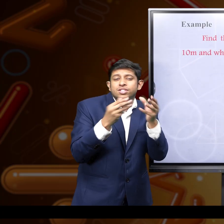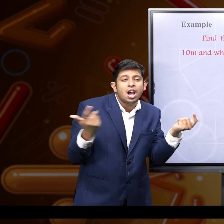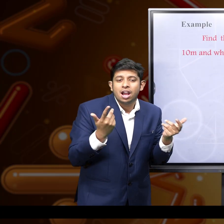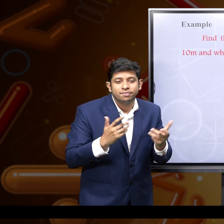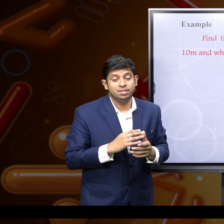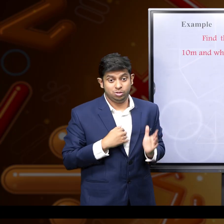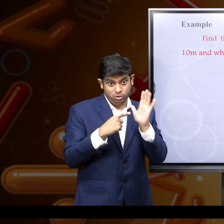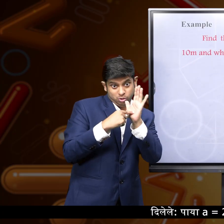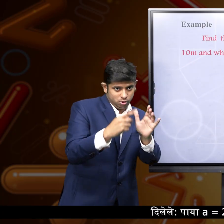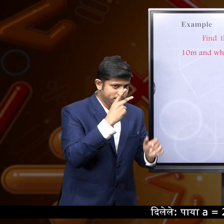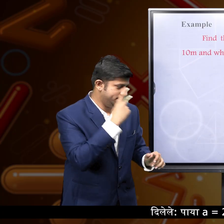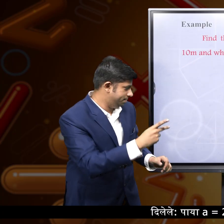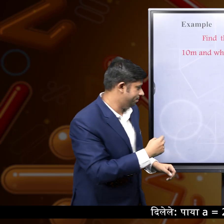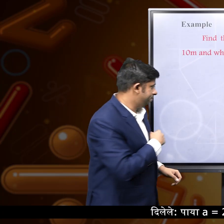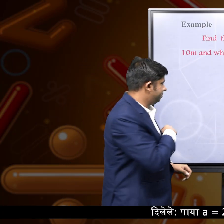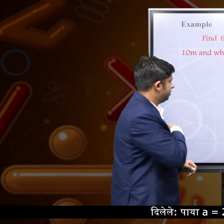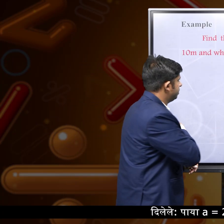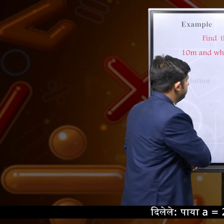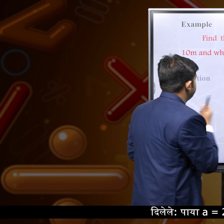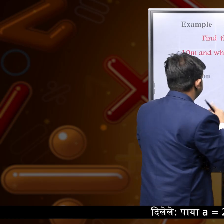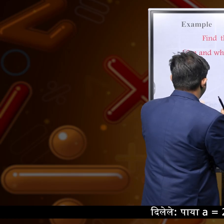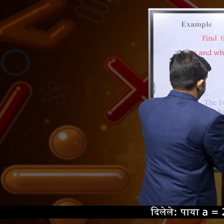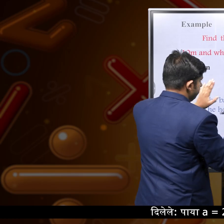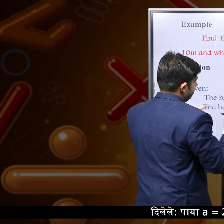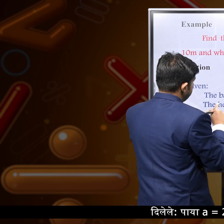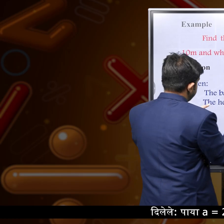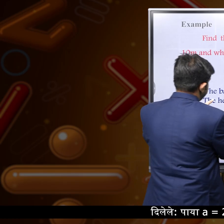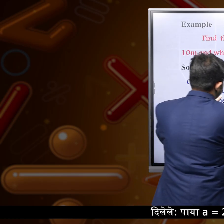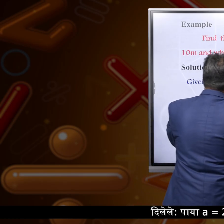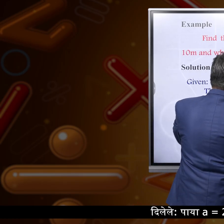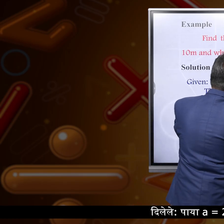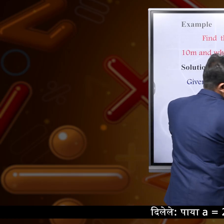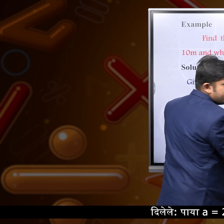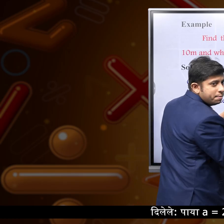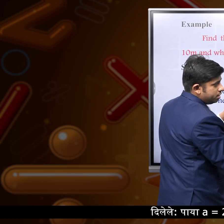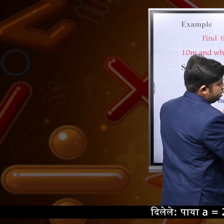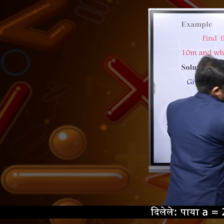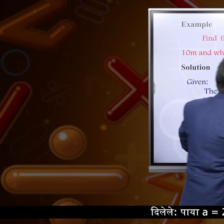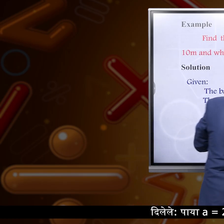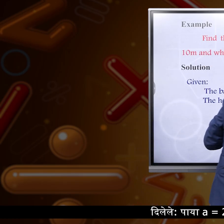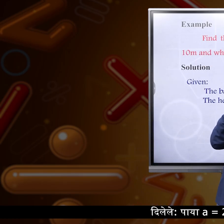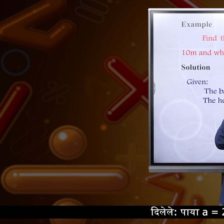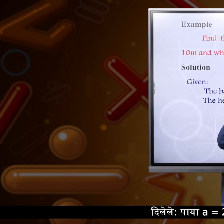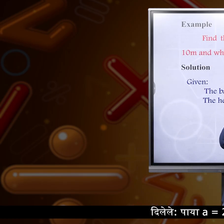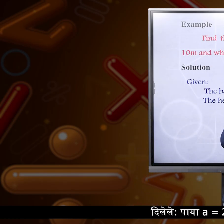उत्तर. दिलेले पाया A बरोबर 25 मीटर आहे, B बरोबर 10 मीटर आहे.